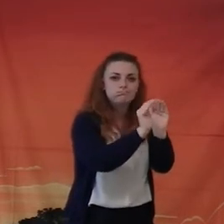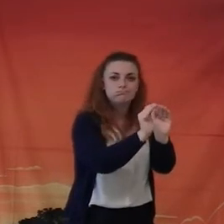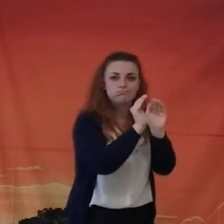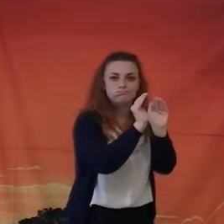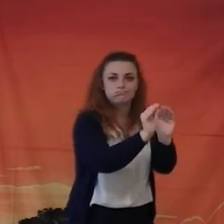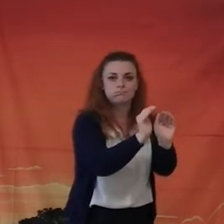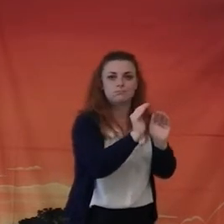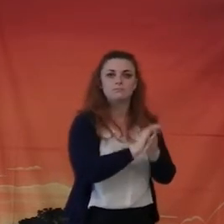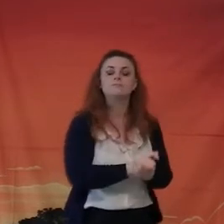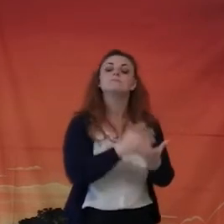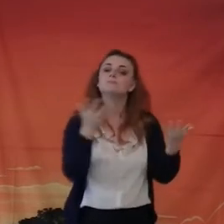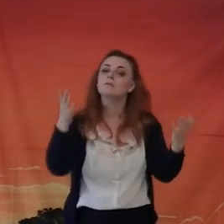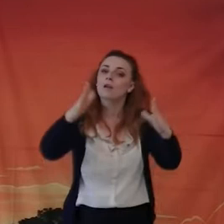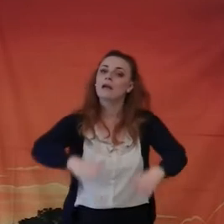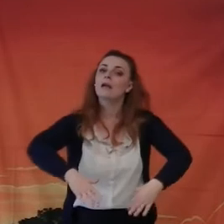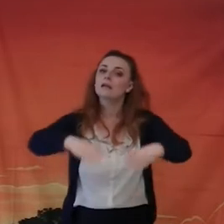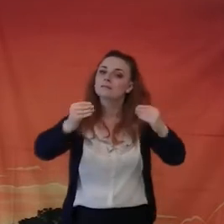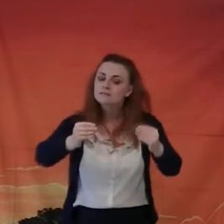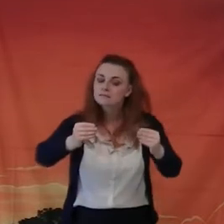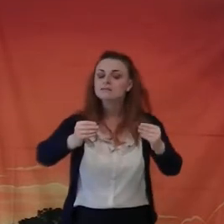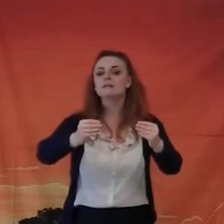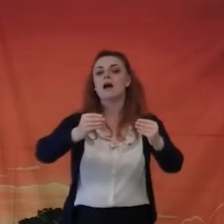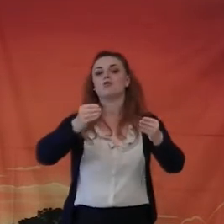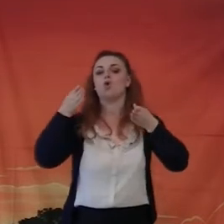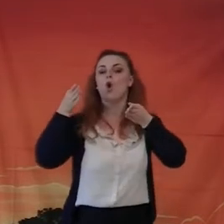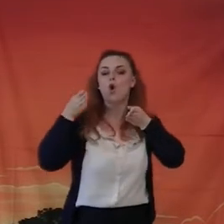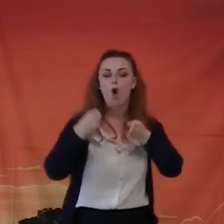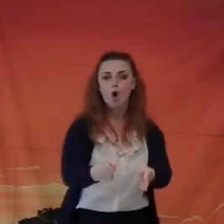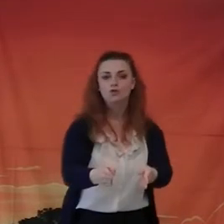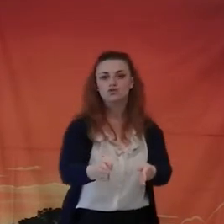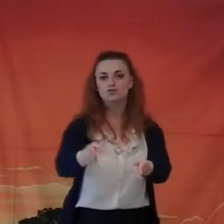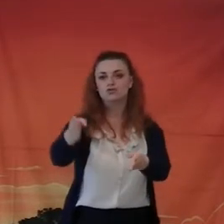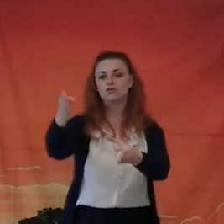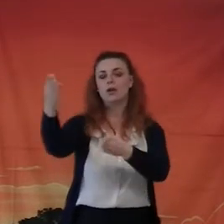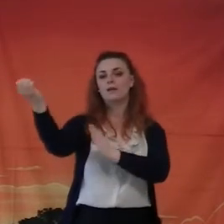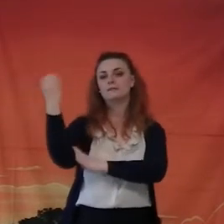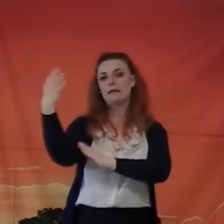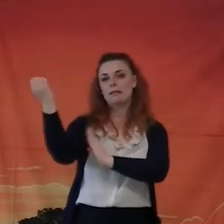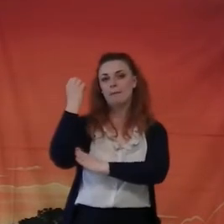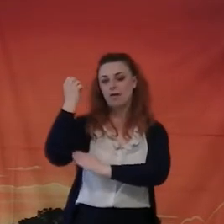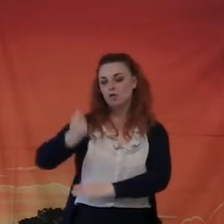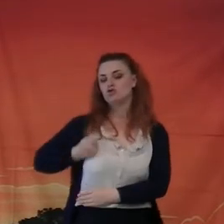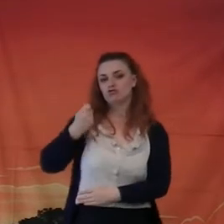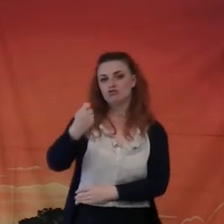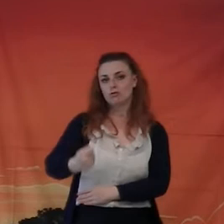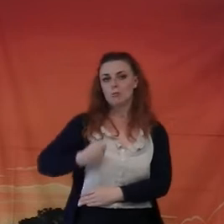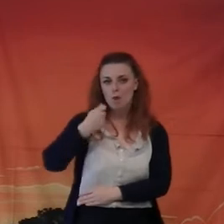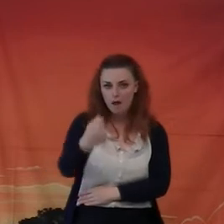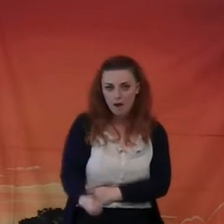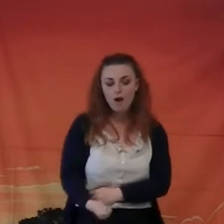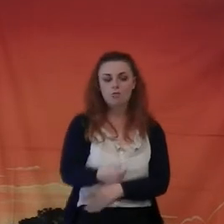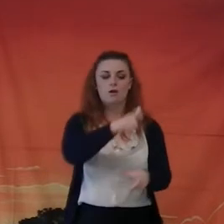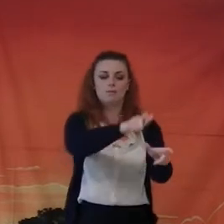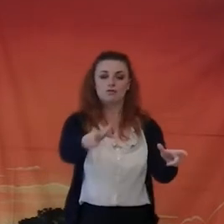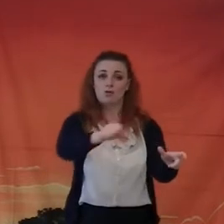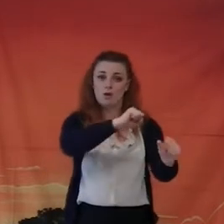quindi abbiamo iniziato dei corsi di discepolato per credenti, non credenti, corsi